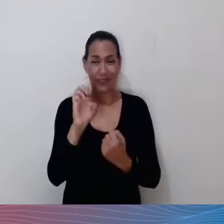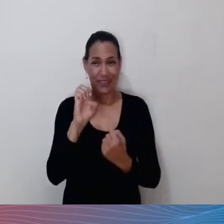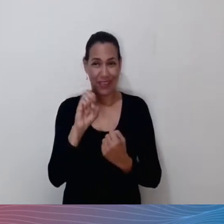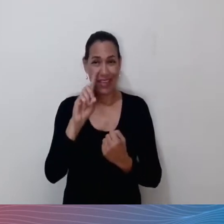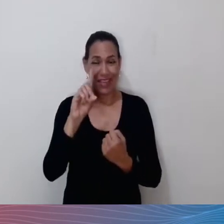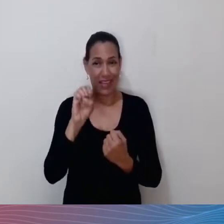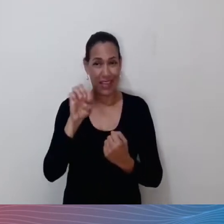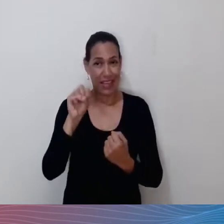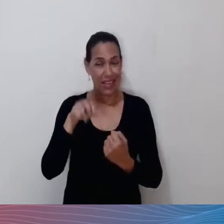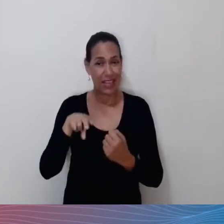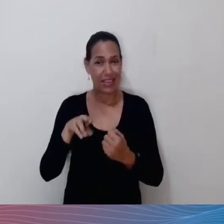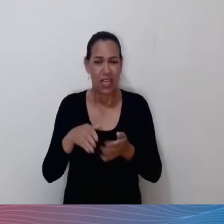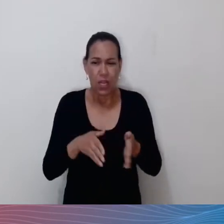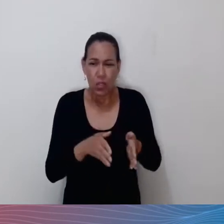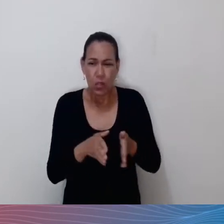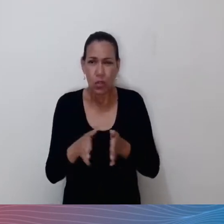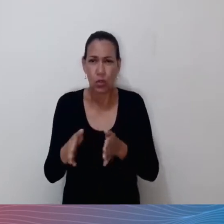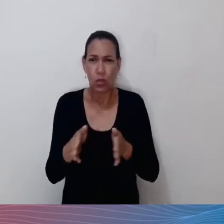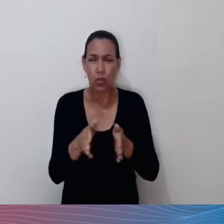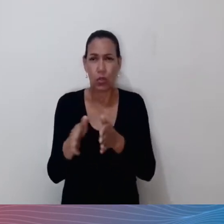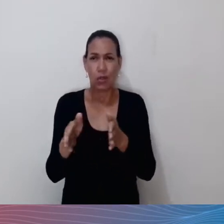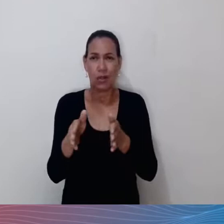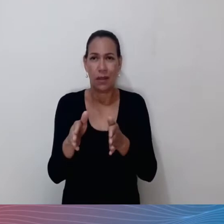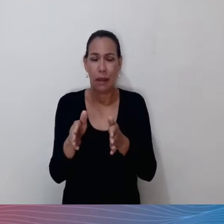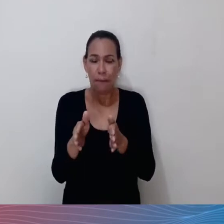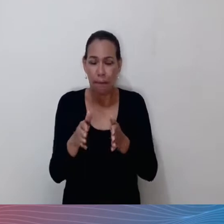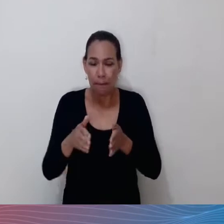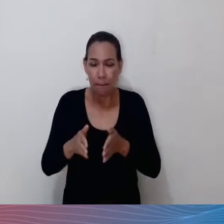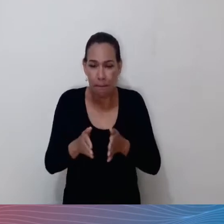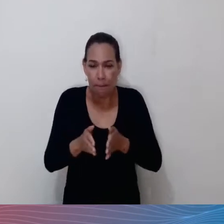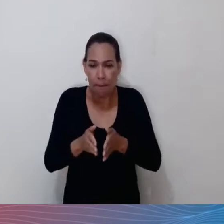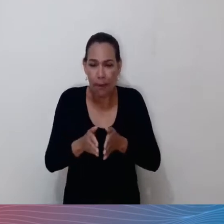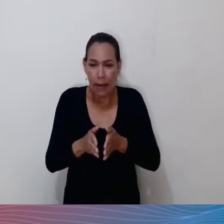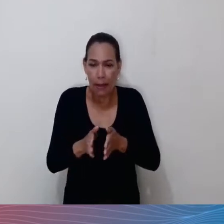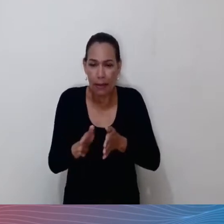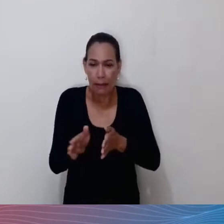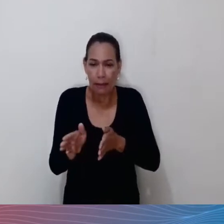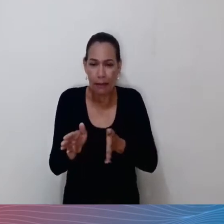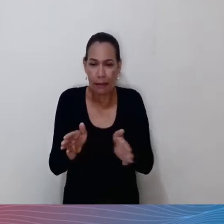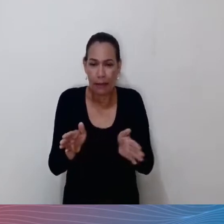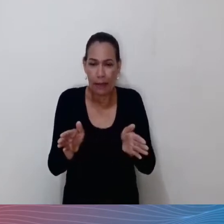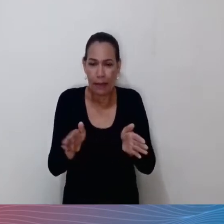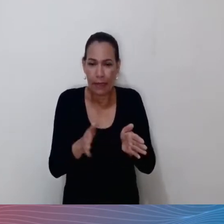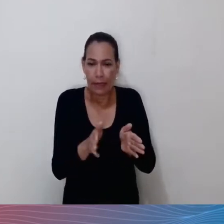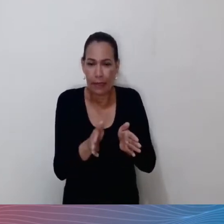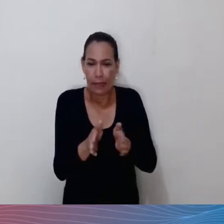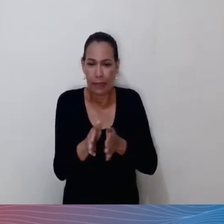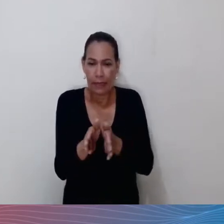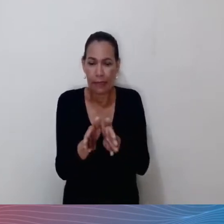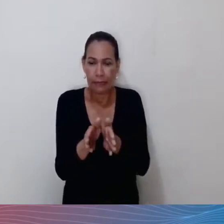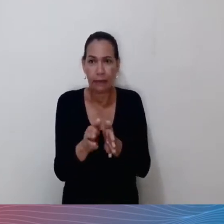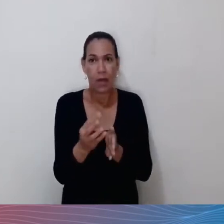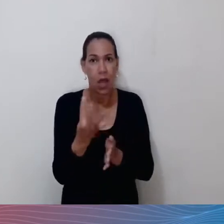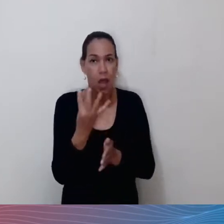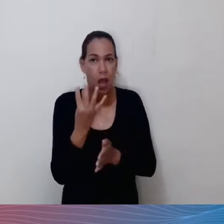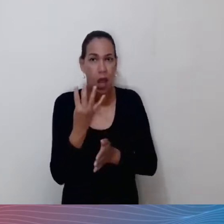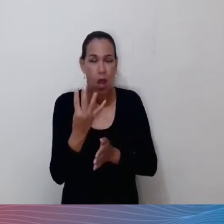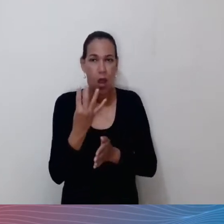se dividia em 4 braços. E no braço principal, Pison, tem materiais para